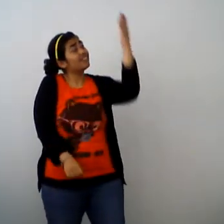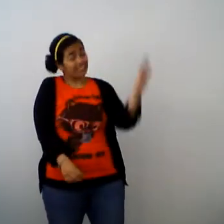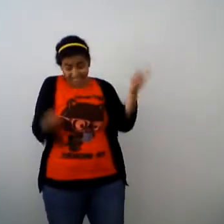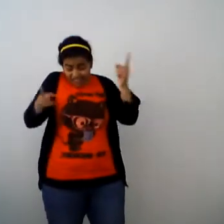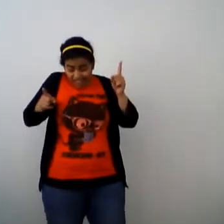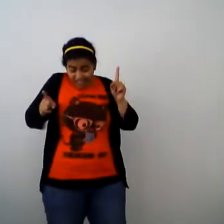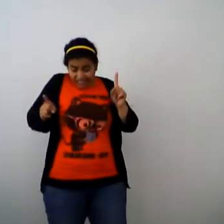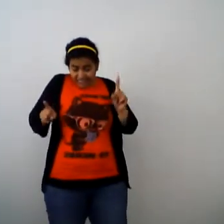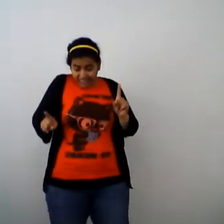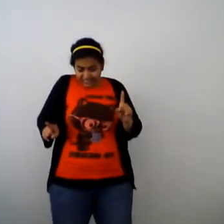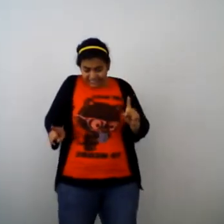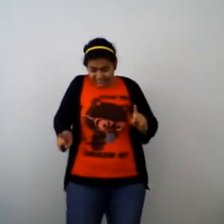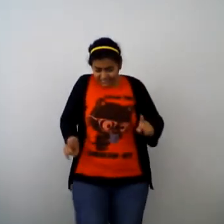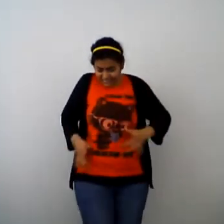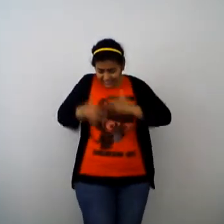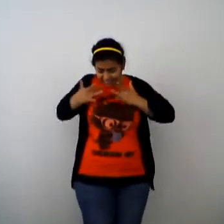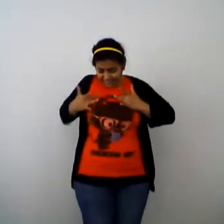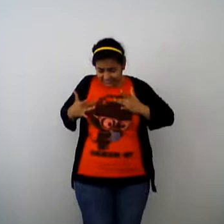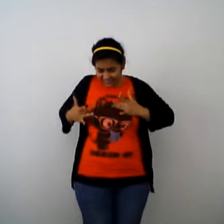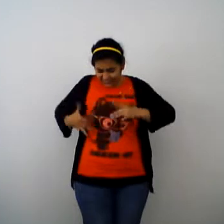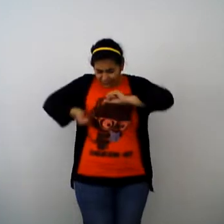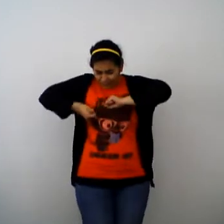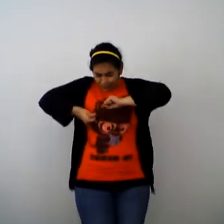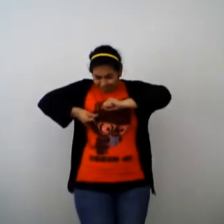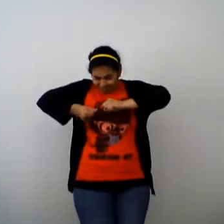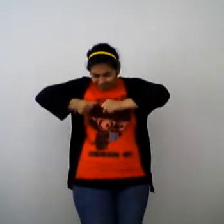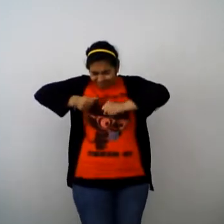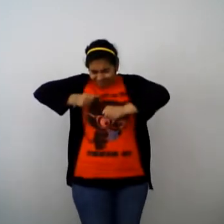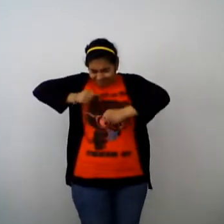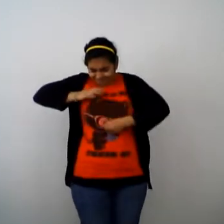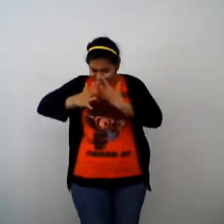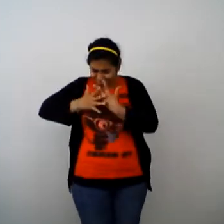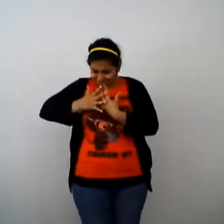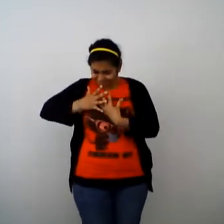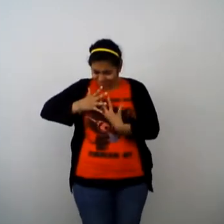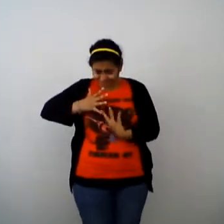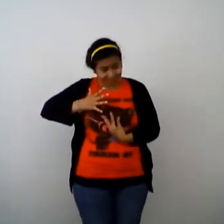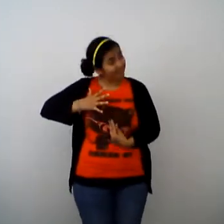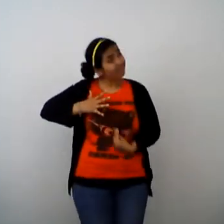Porque mi alma hoy, Señor, está sedienta.